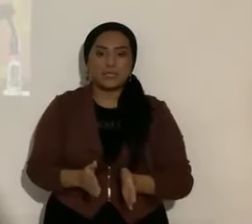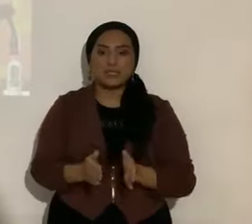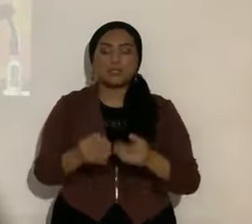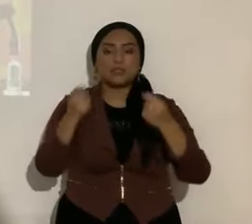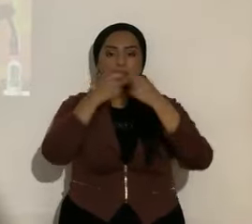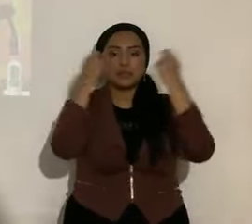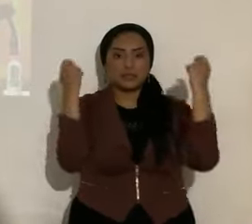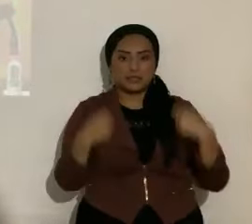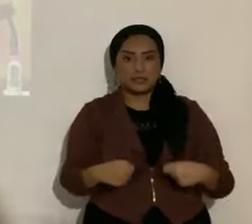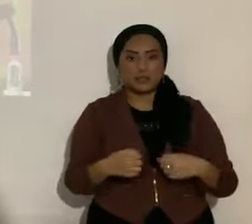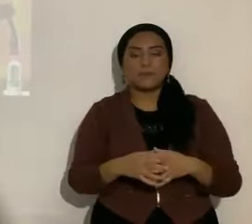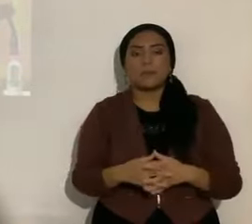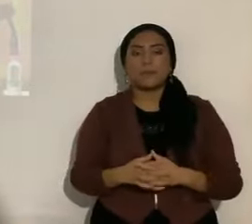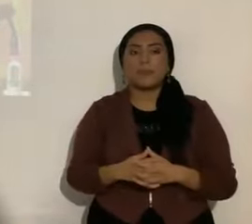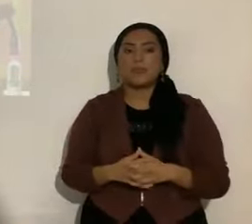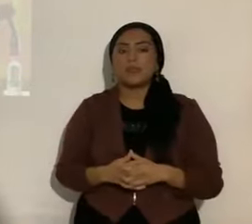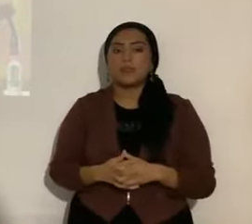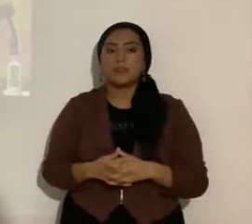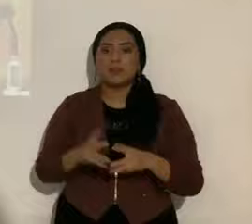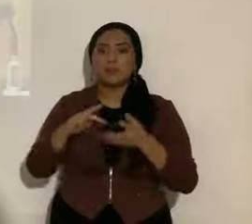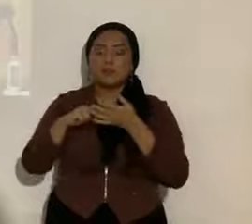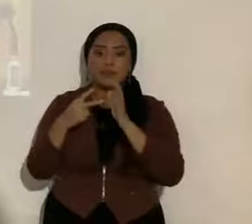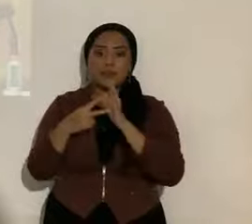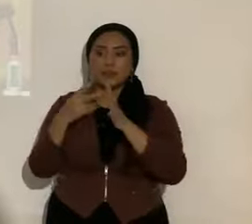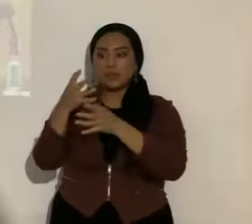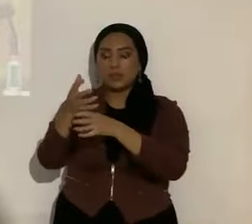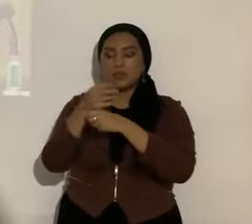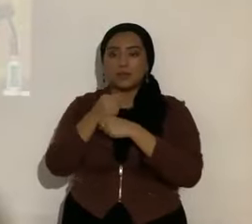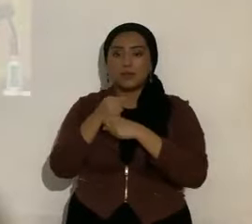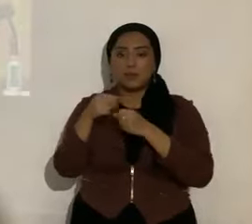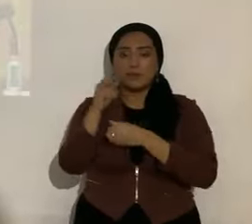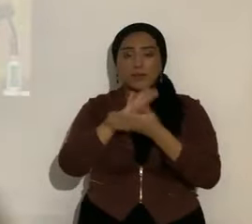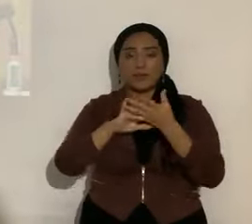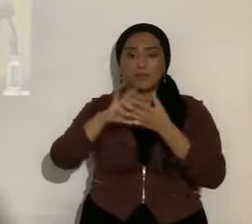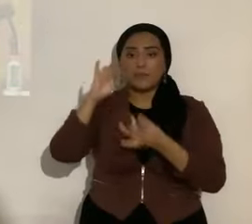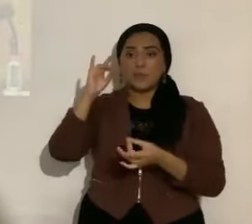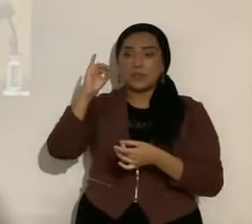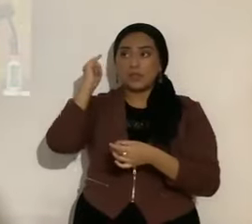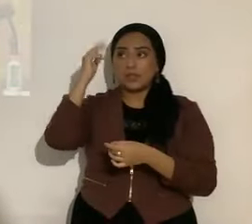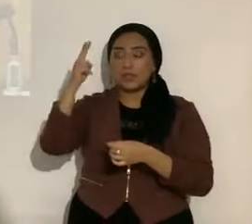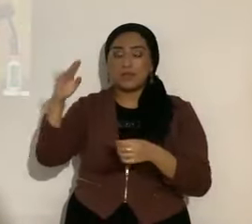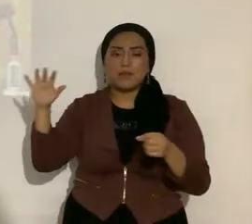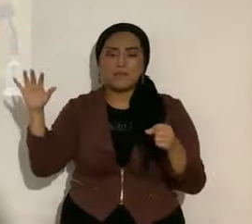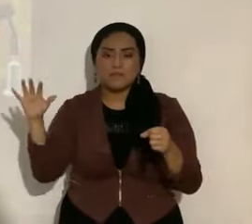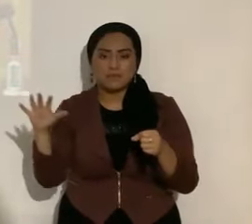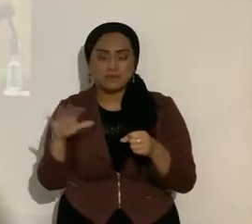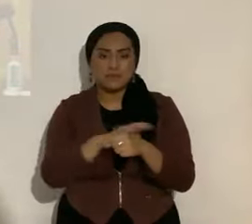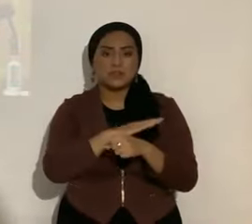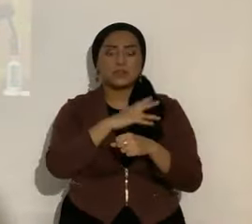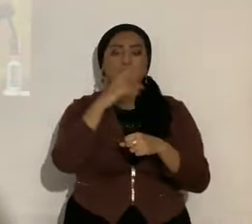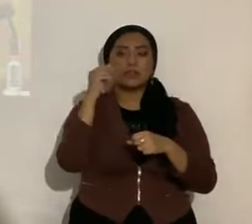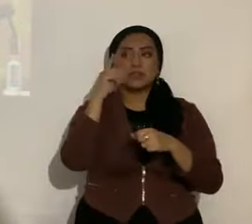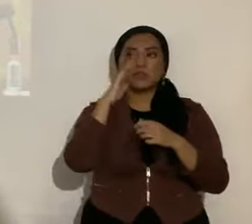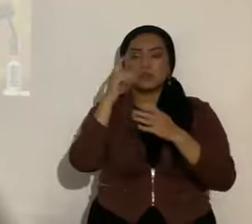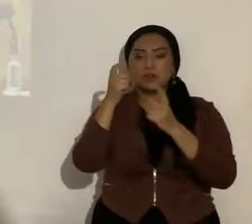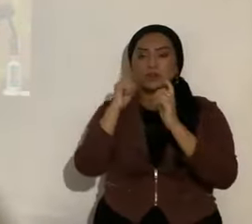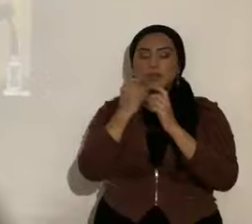talit. Es recibir el Ruach HaKodesh de Yahweh en plenitud, y Él nos